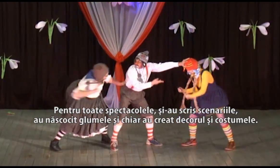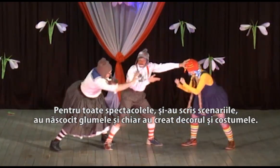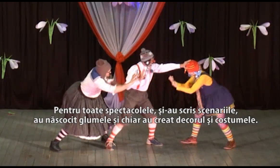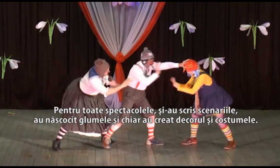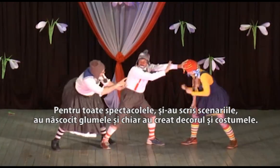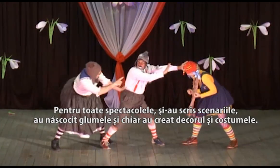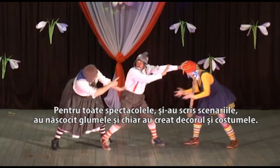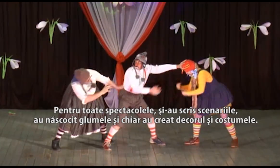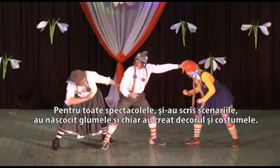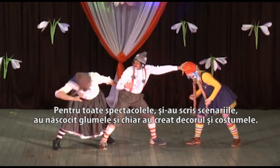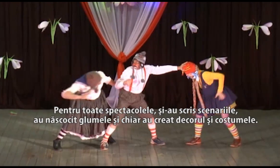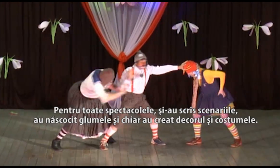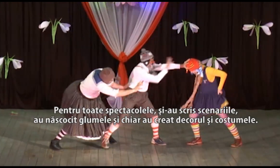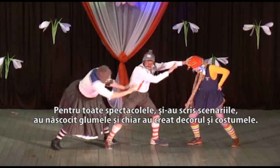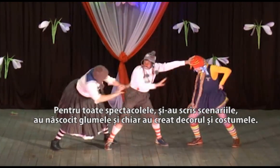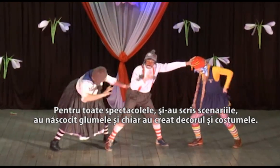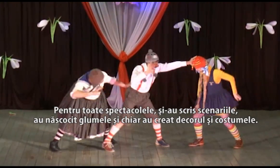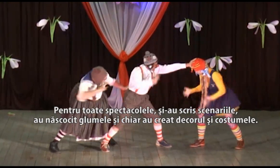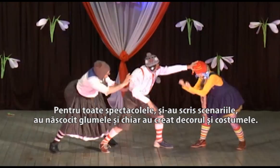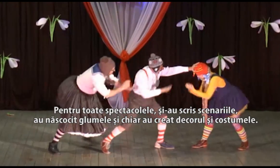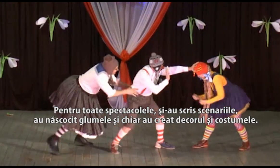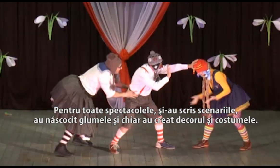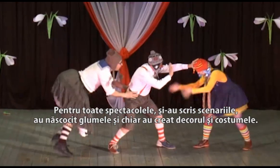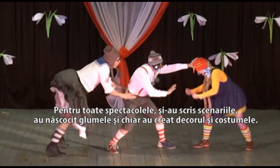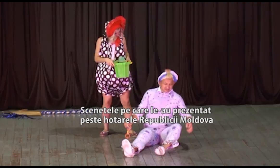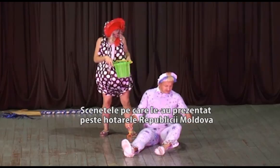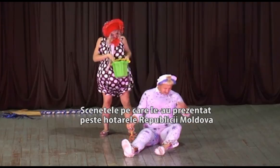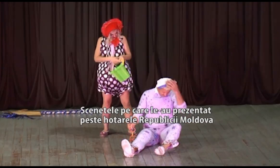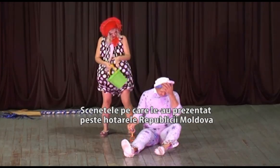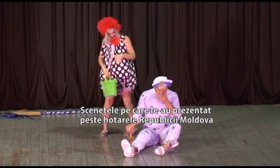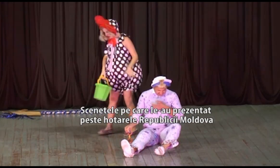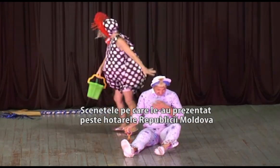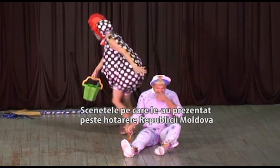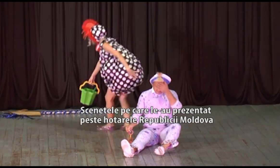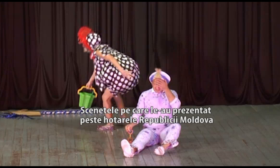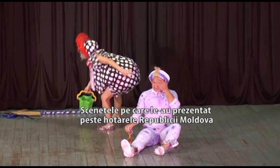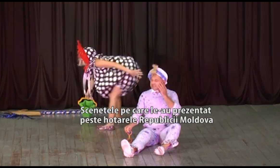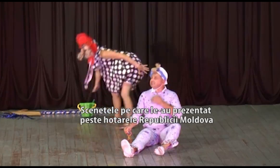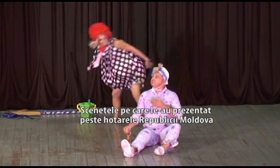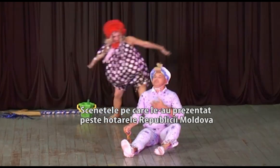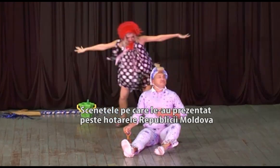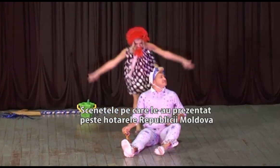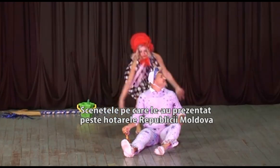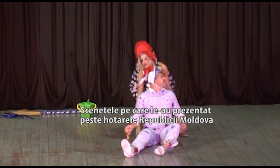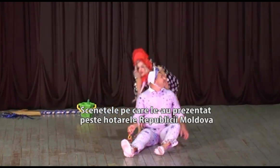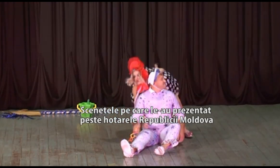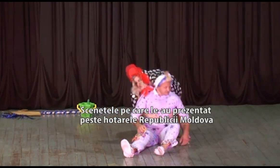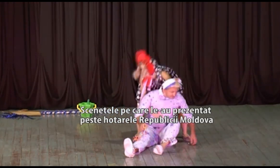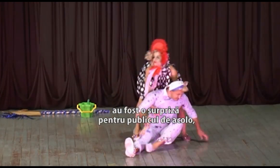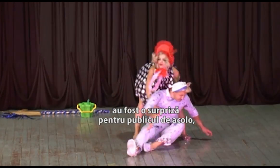au născocit glumele și chiar au creat decorul și costumele. Scenetele pe care le-au prezentat peste hotarele Republicii Moldova au fost